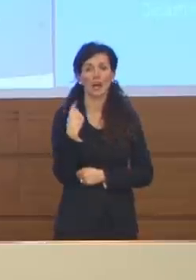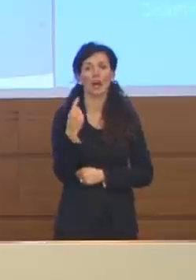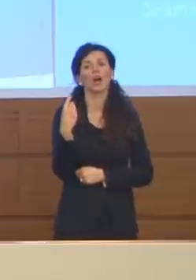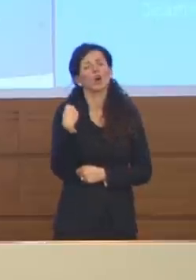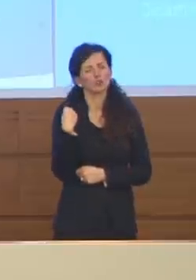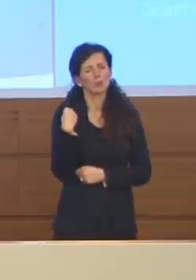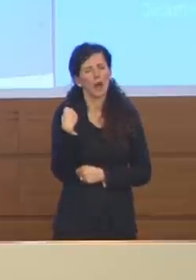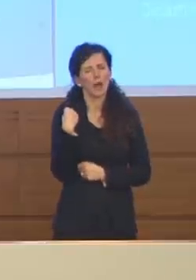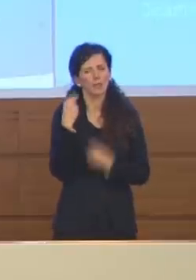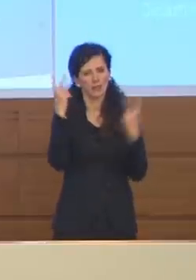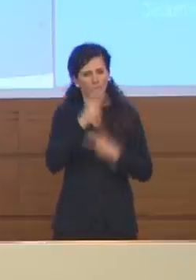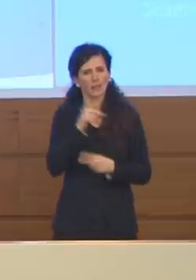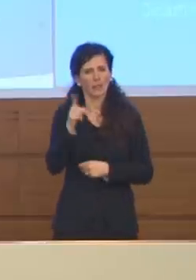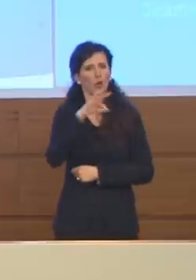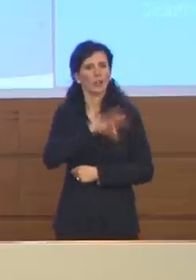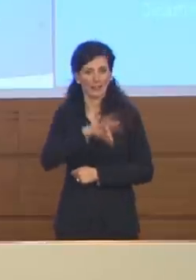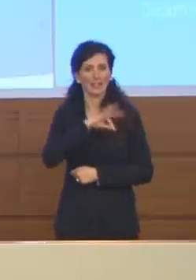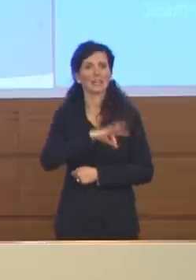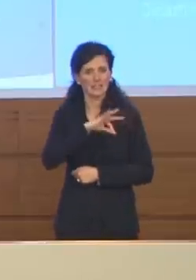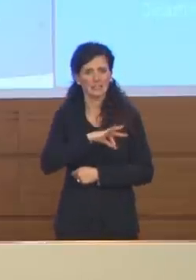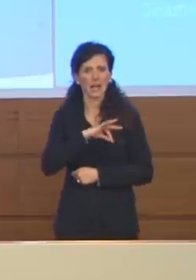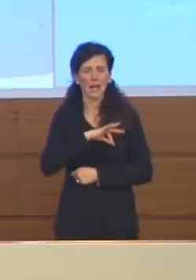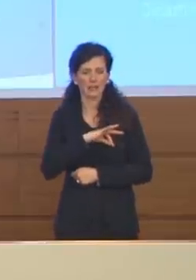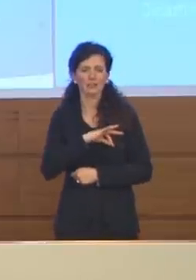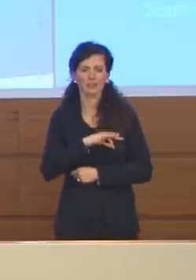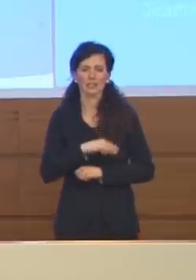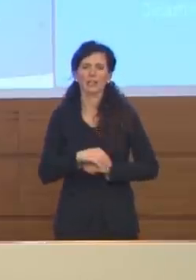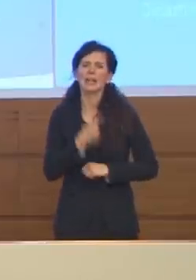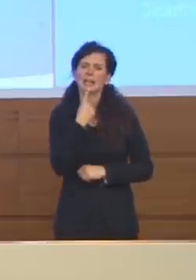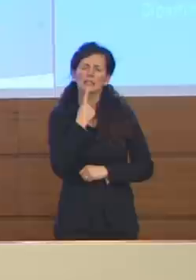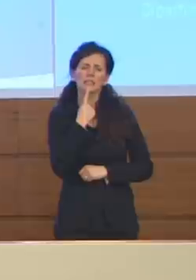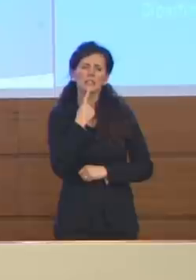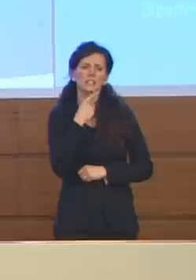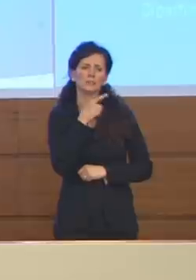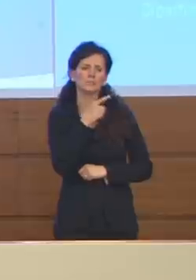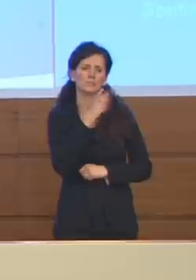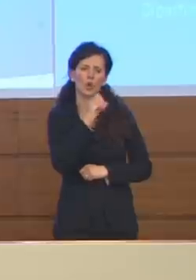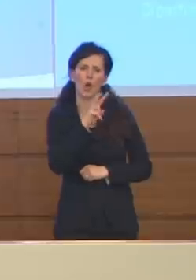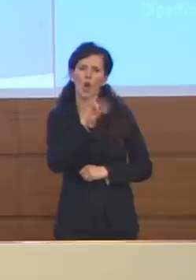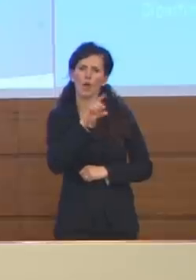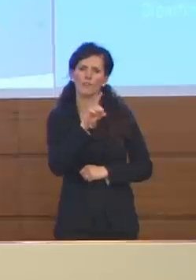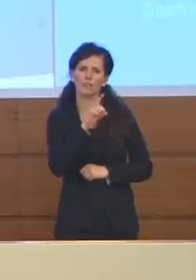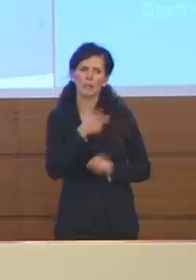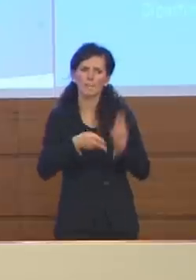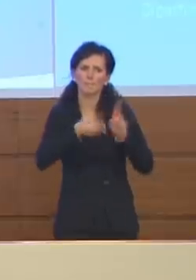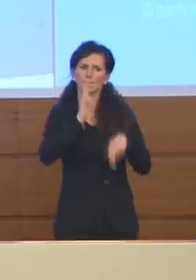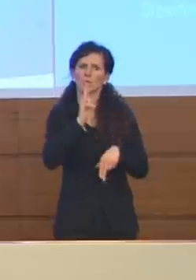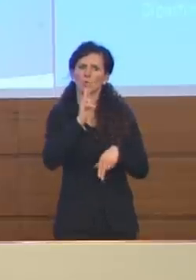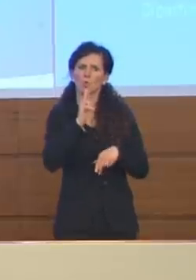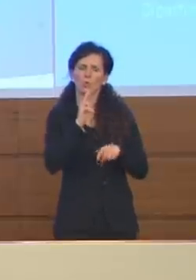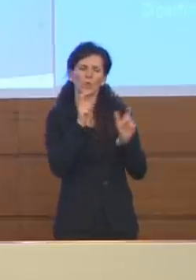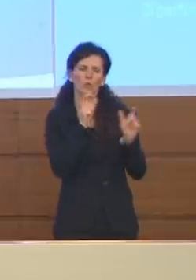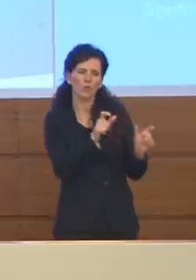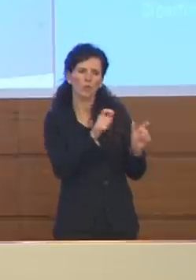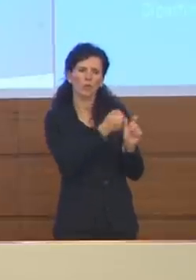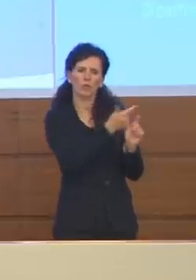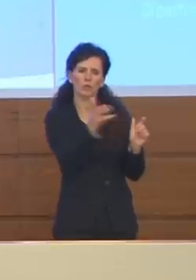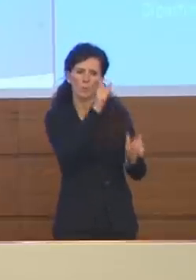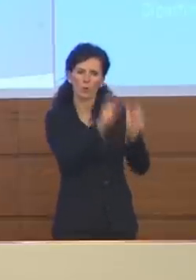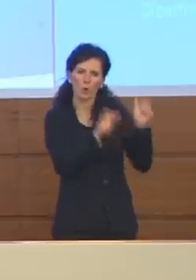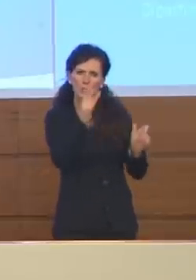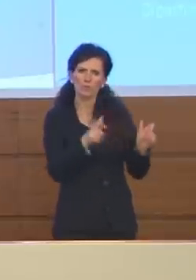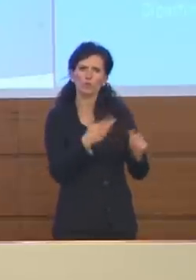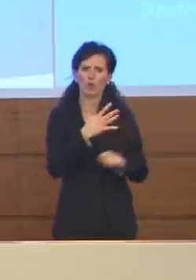interessante soprattutto che fornisce lo spunto per dire che questo